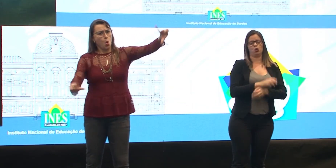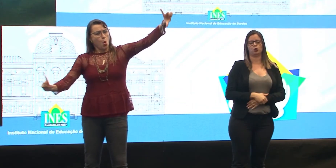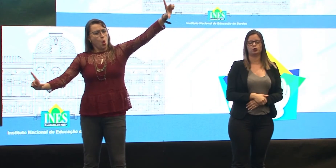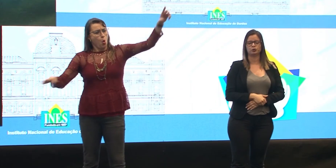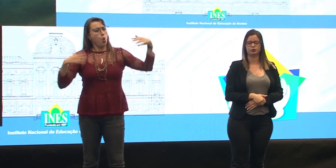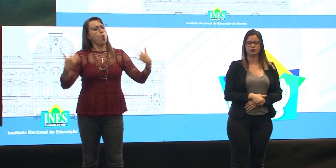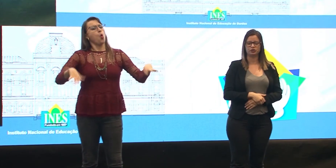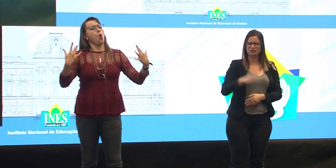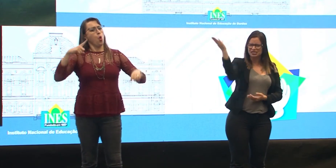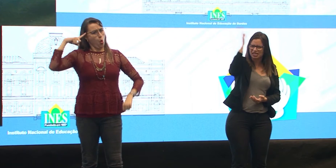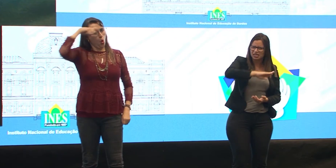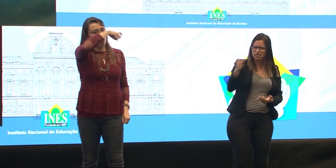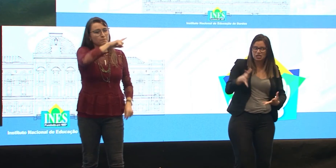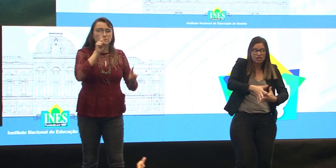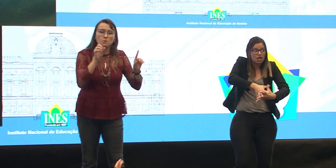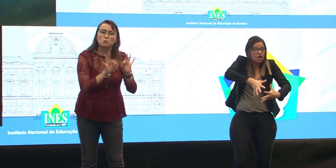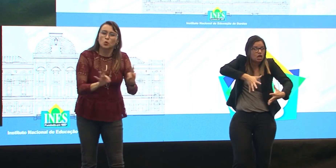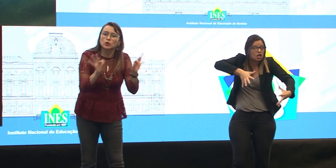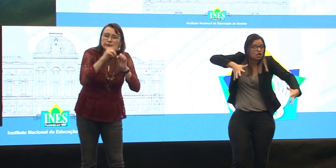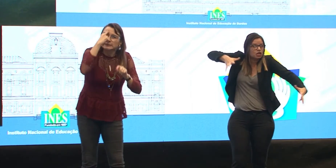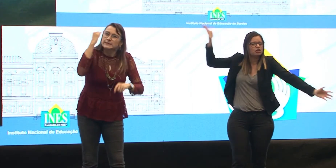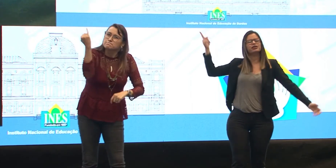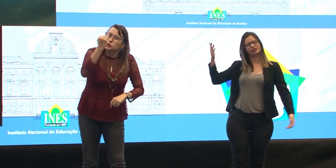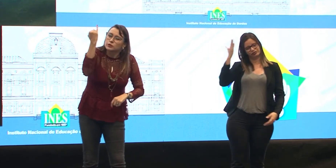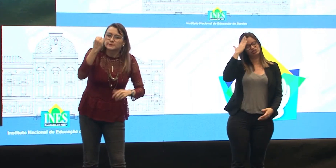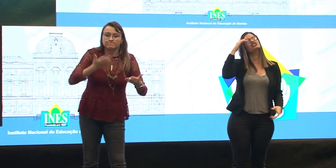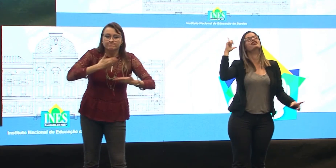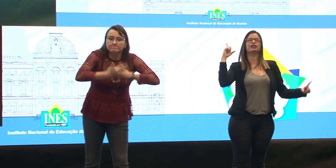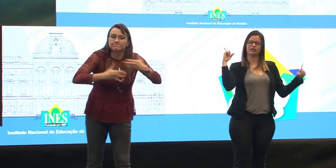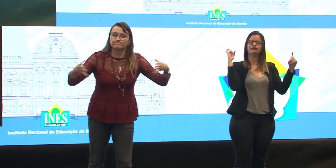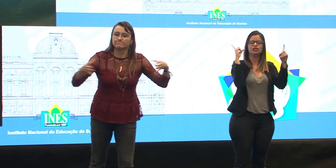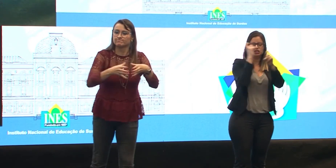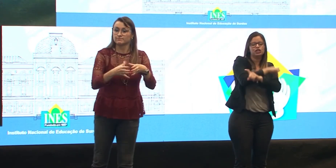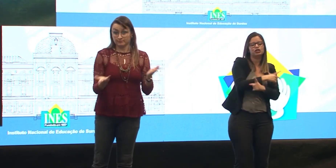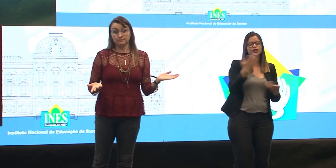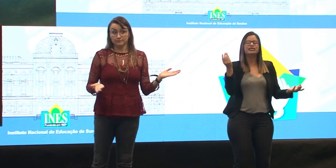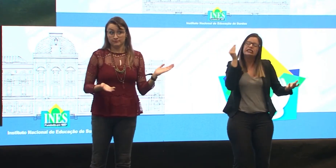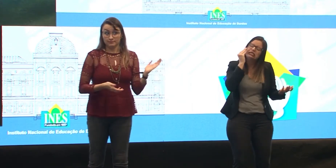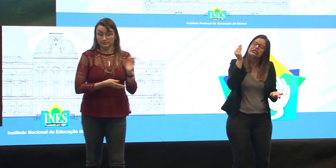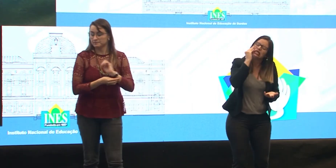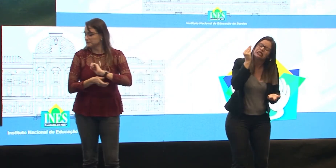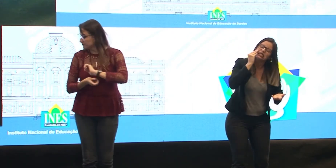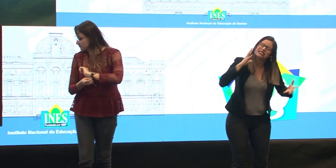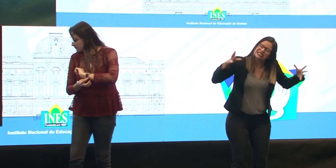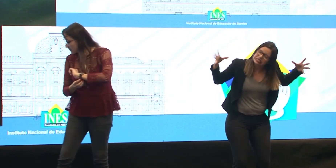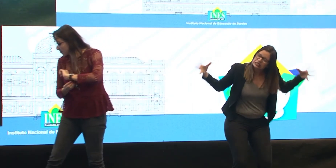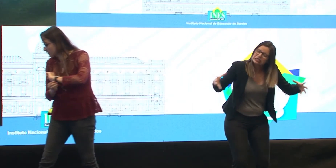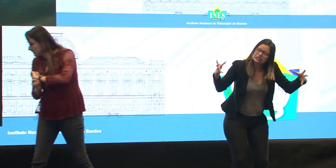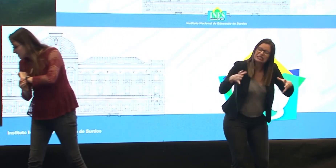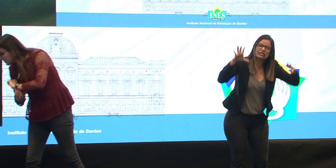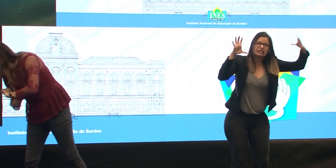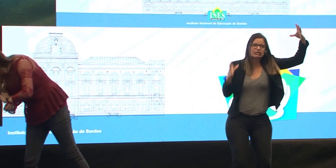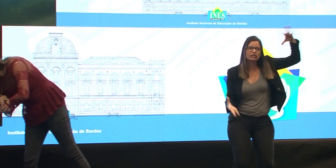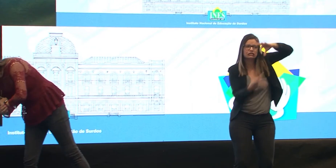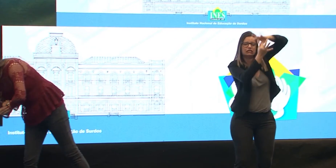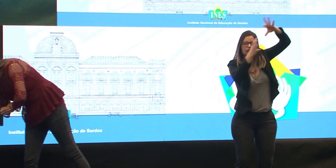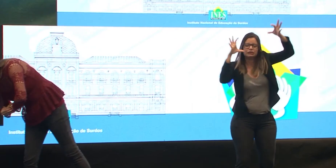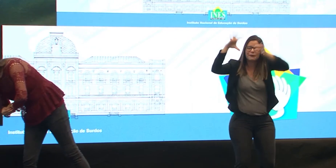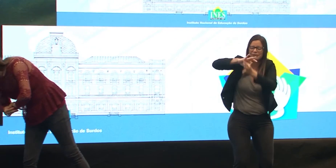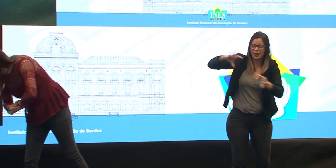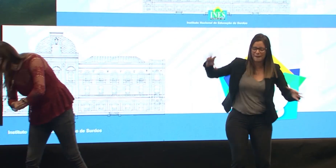questões que dizem respeito à educação bilíngue para surdos. É importante que a gente pense nesse processo em conjunto.